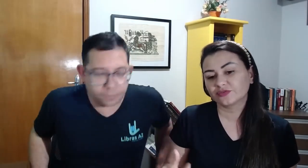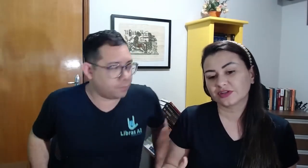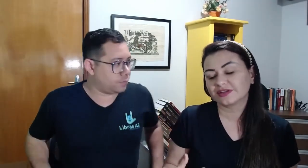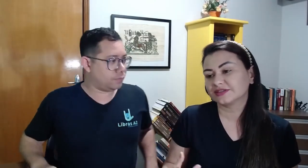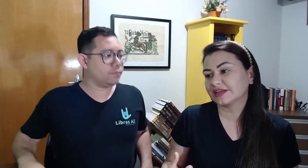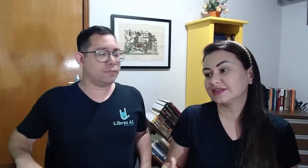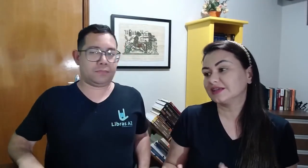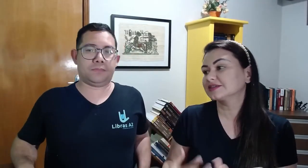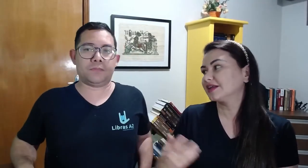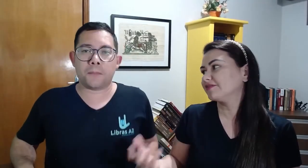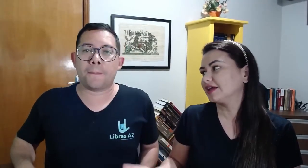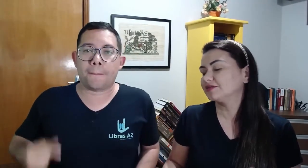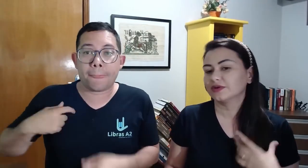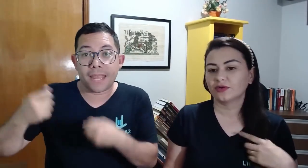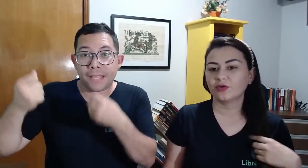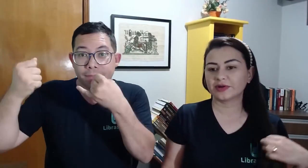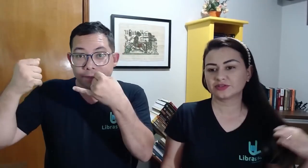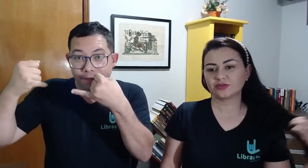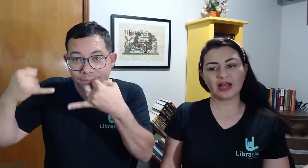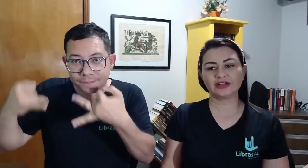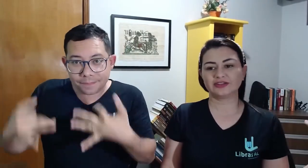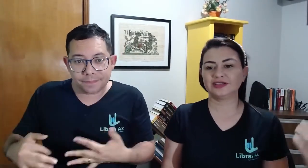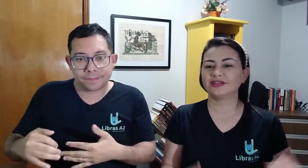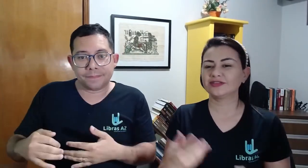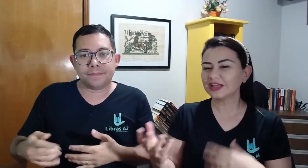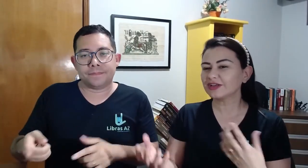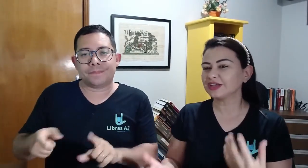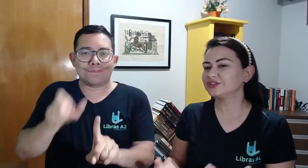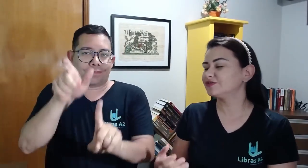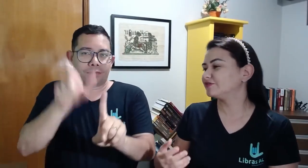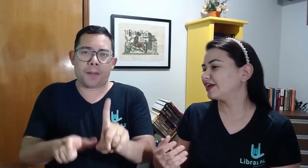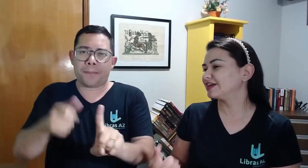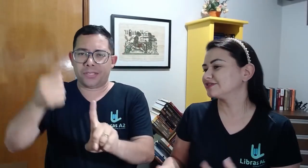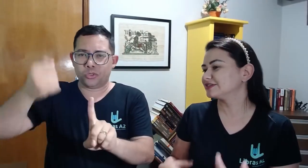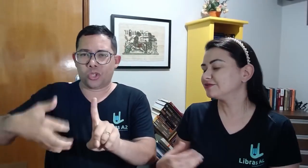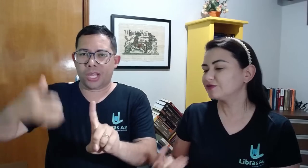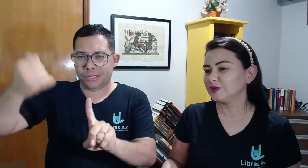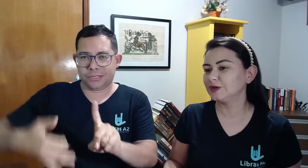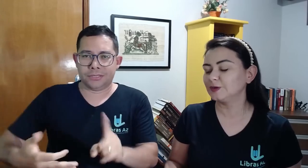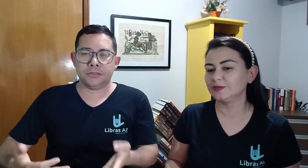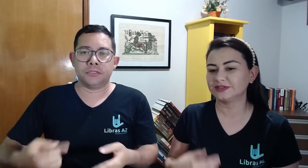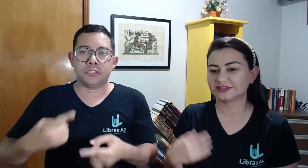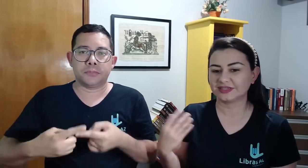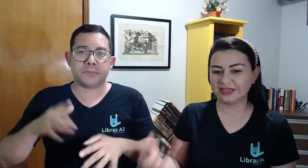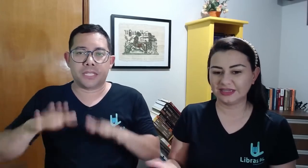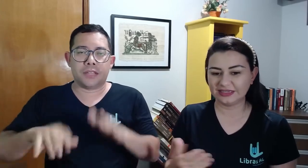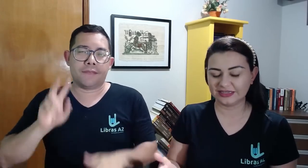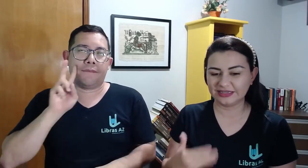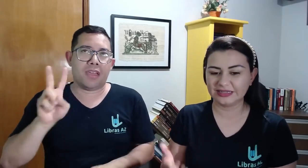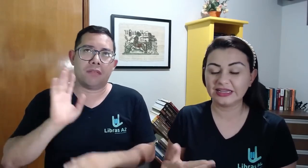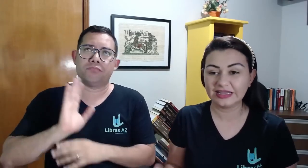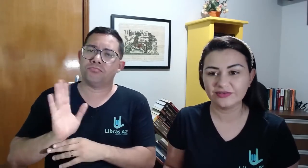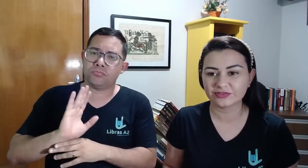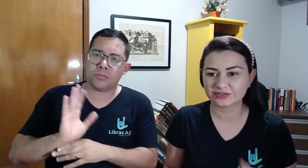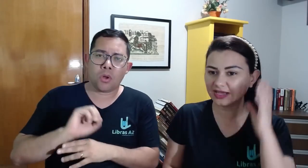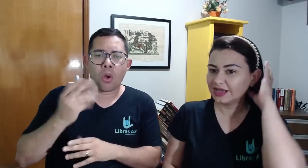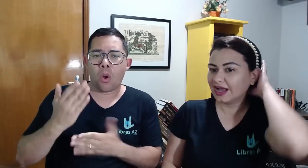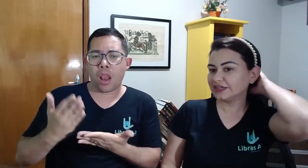usando, descrevendo o personagem, né? Dentro daquilo que a gente vê, às vezes, em filmes, em livros, né? A gente